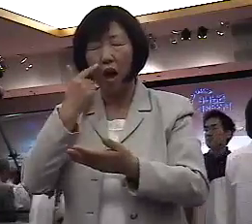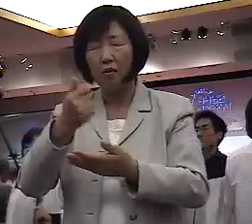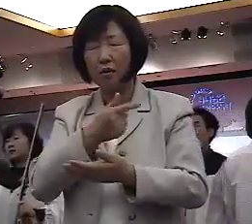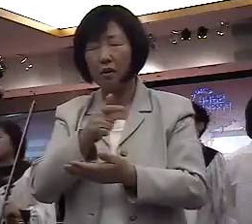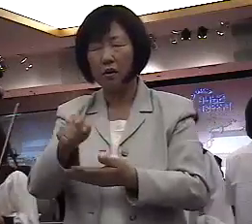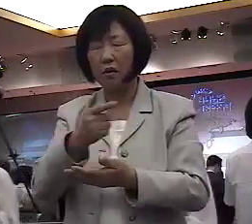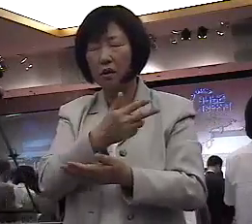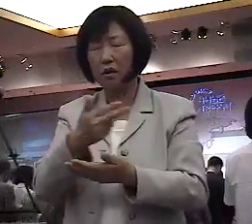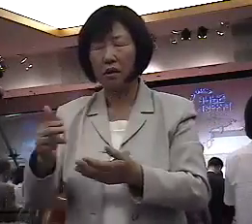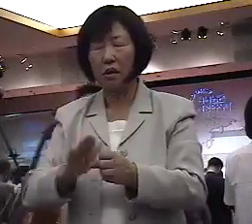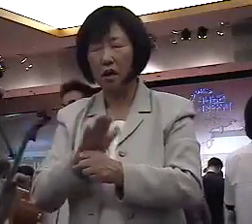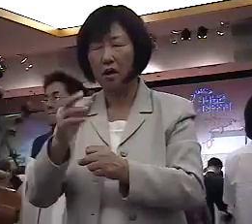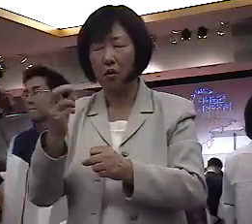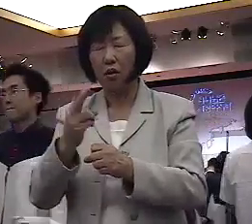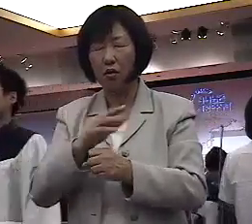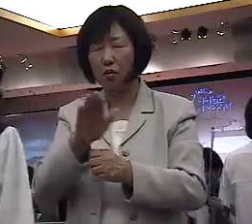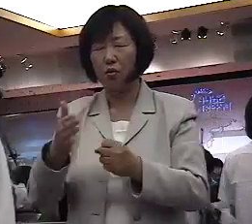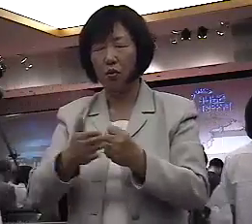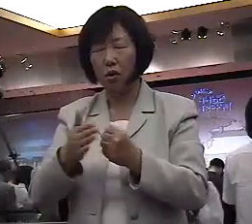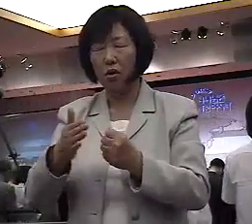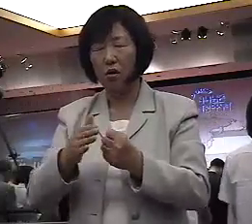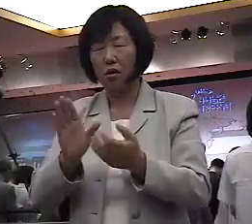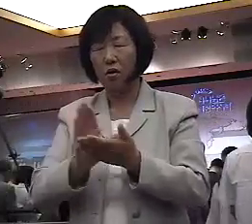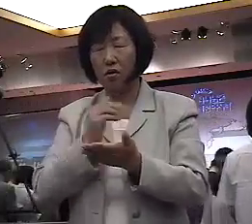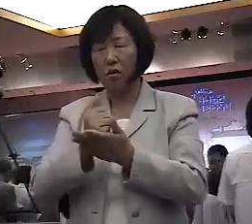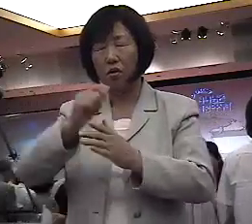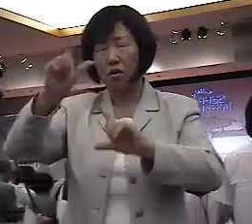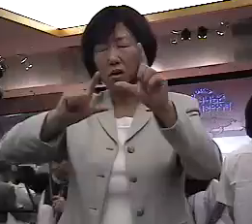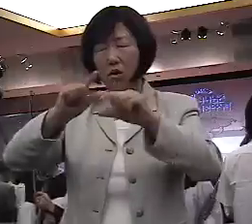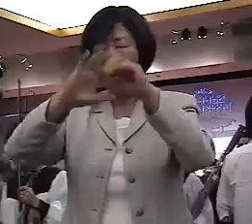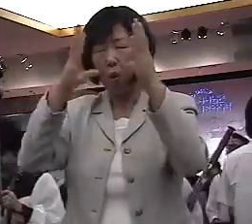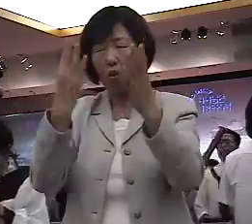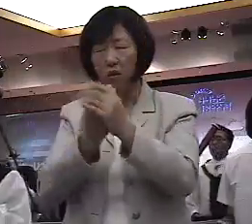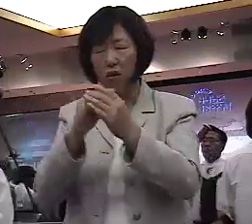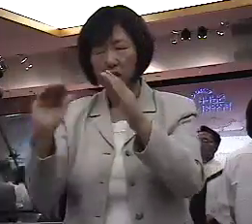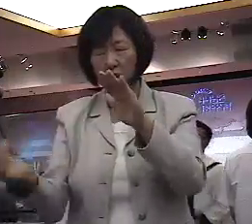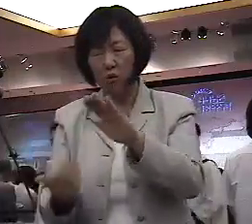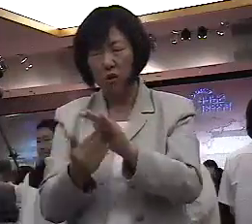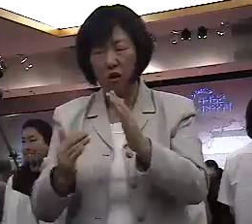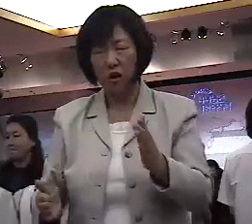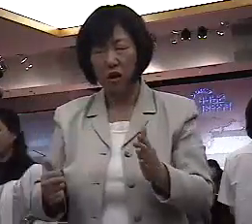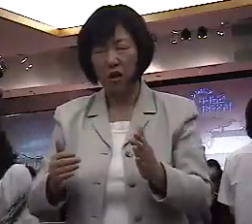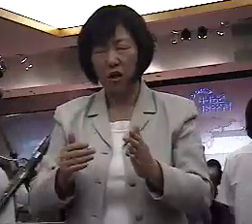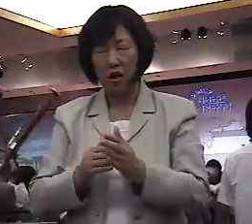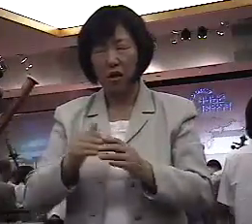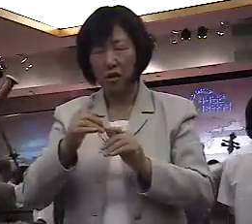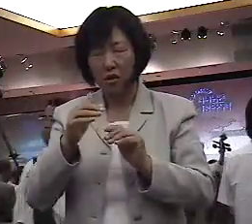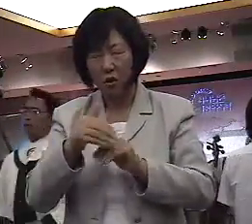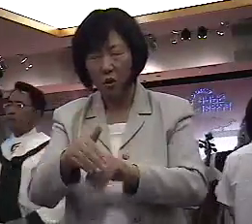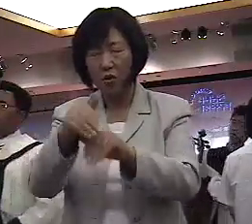사랑과 우리로 하여금 그리스도의 형상이 온전히 이루기까지